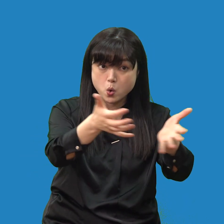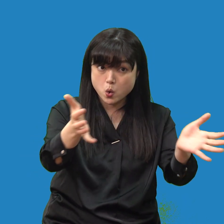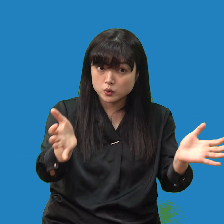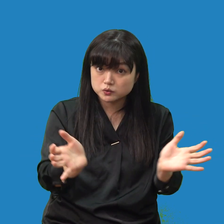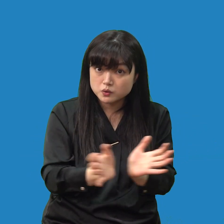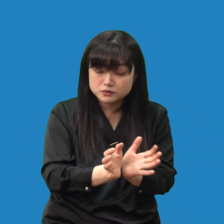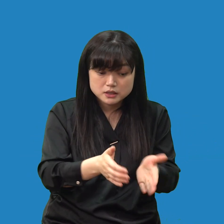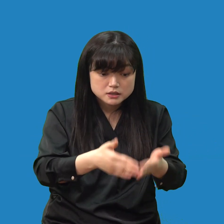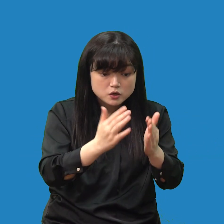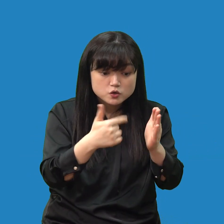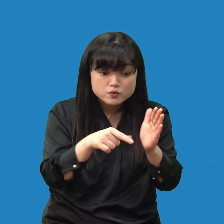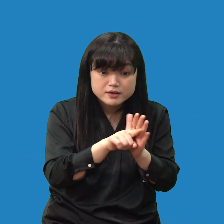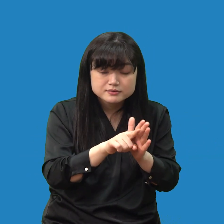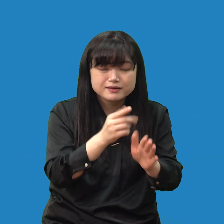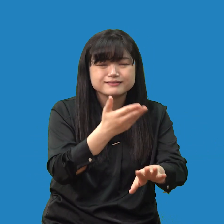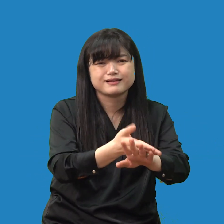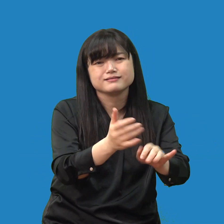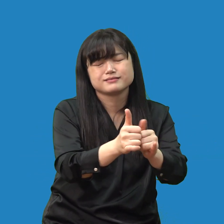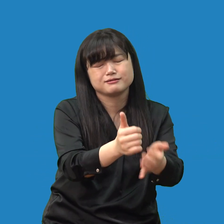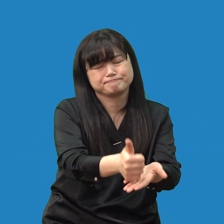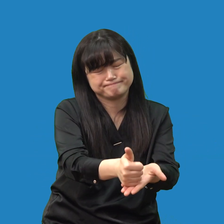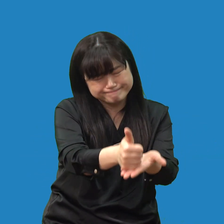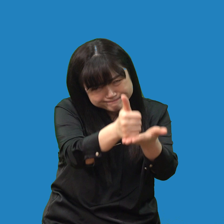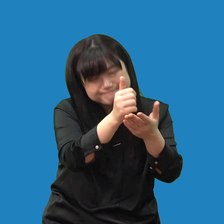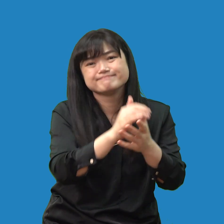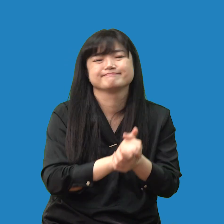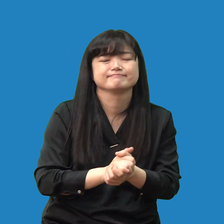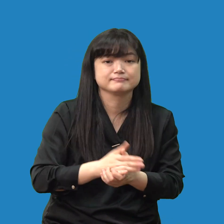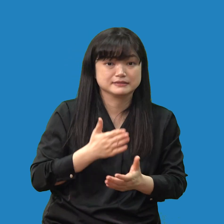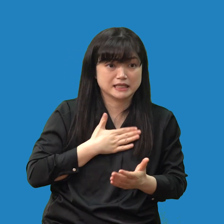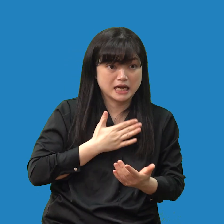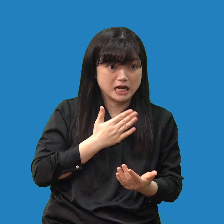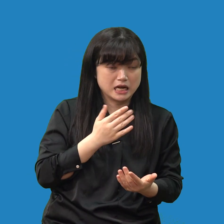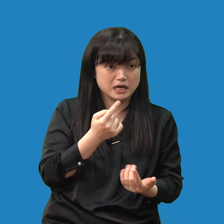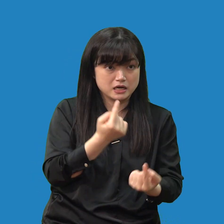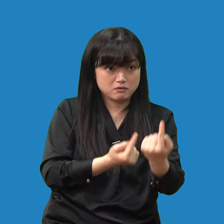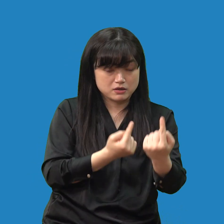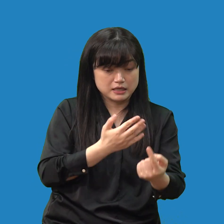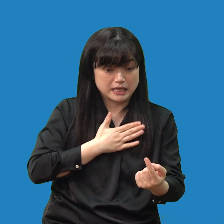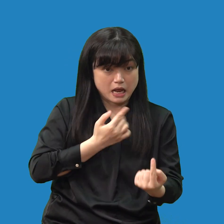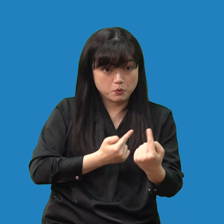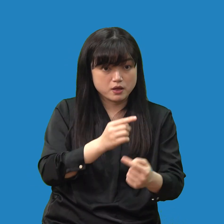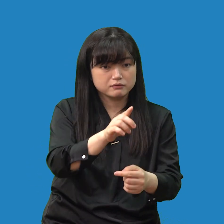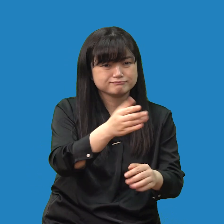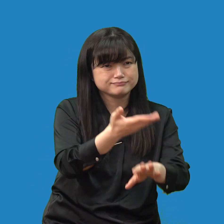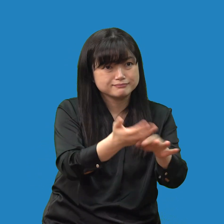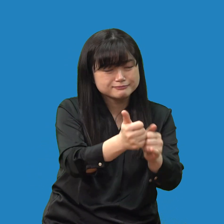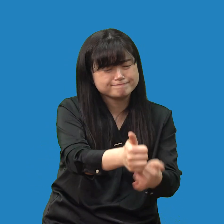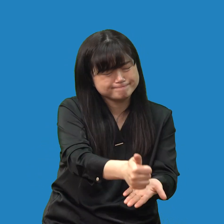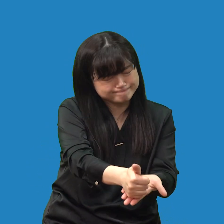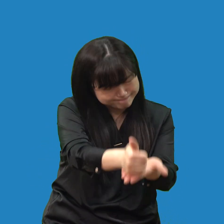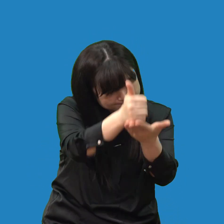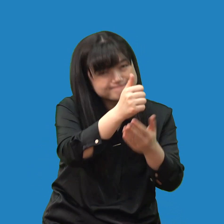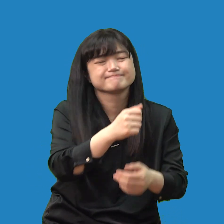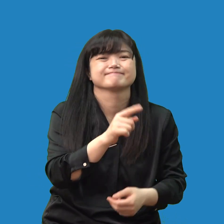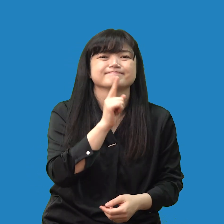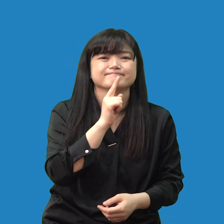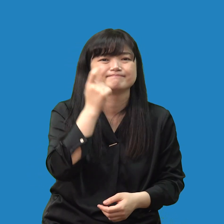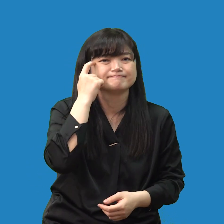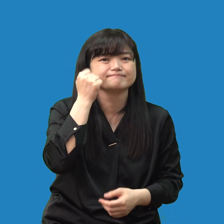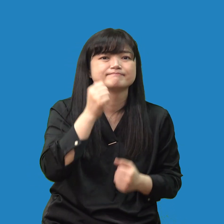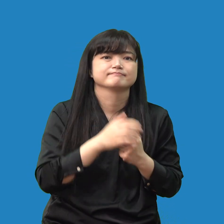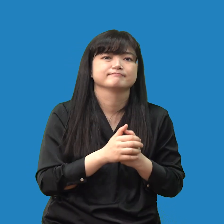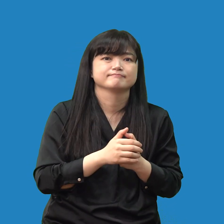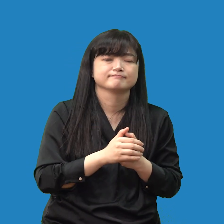세우기 위해서는 남을 먼저 존중하고 그리고 나보다 낮게 여길 수 있어야 합니다. 빌립보서